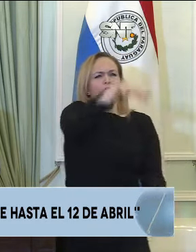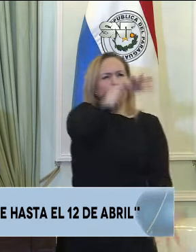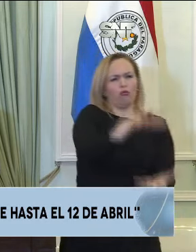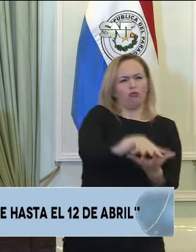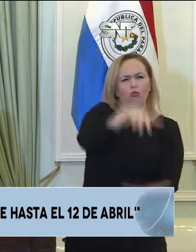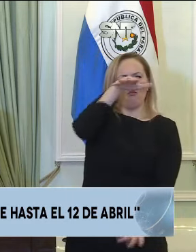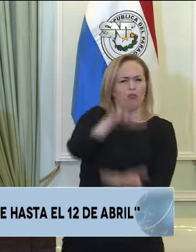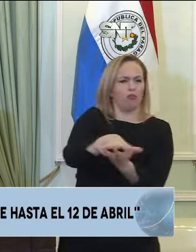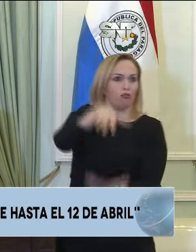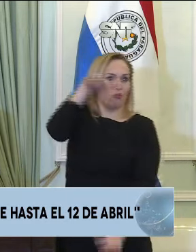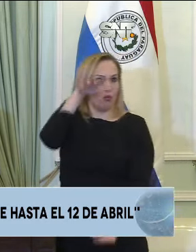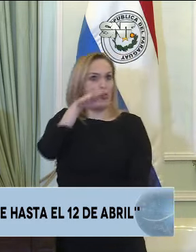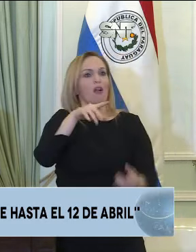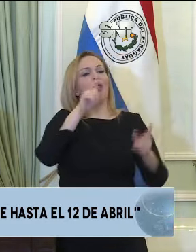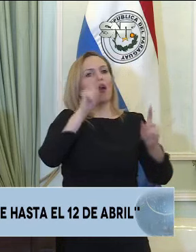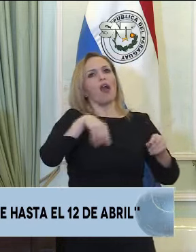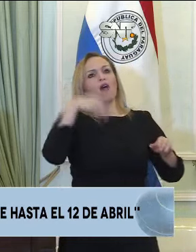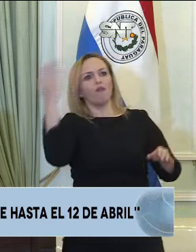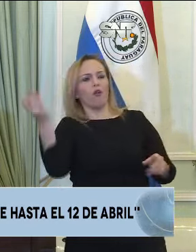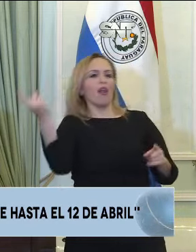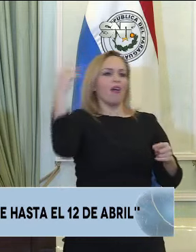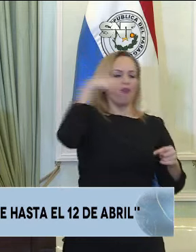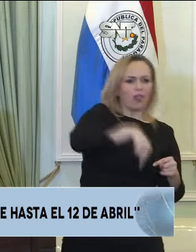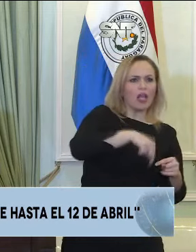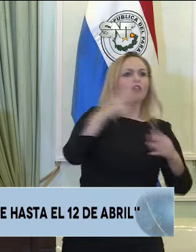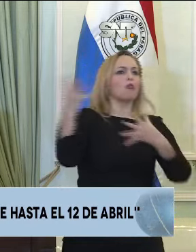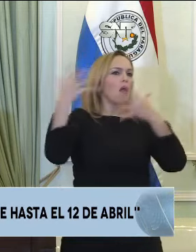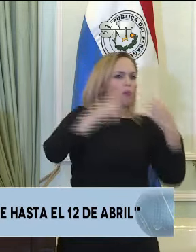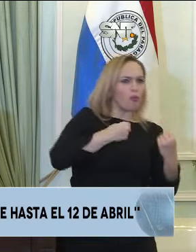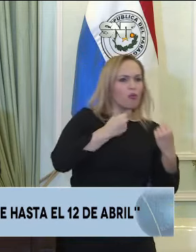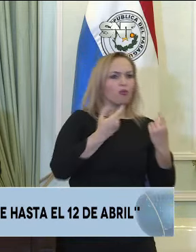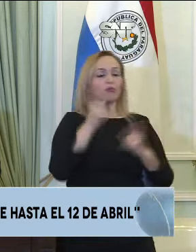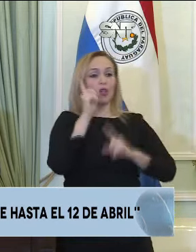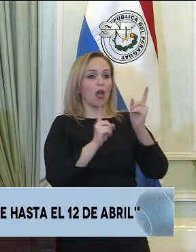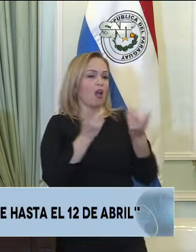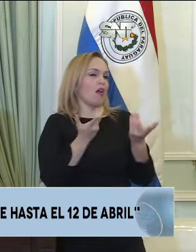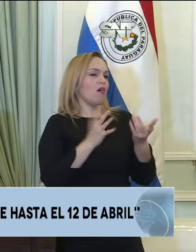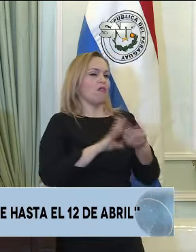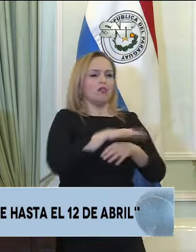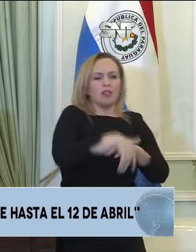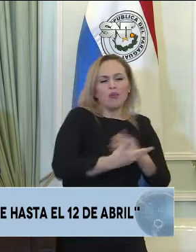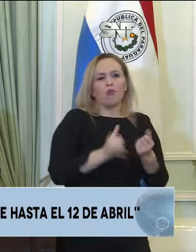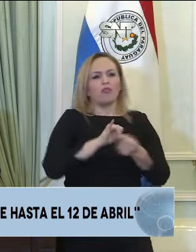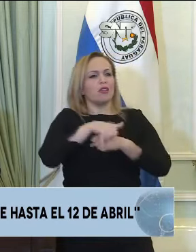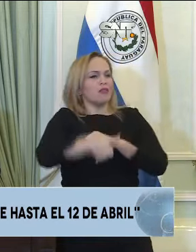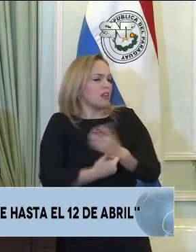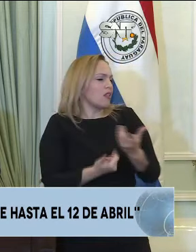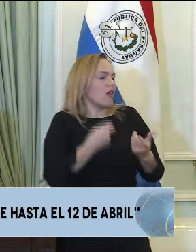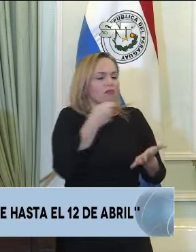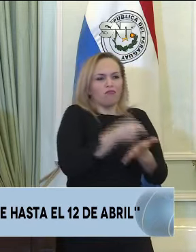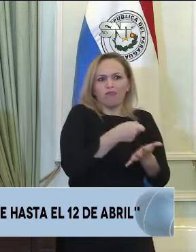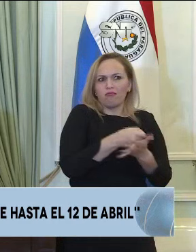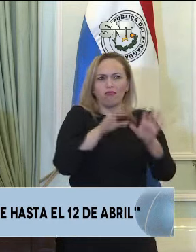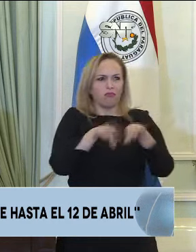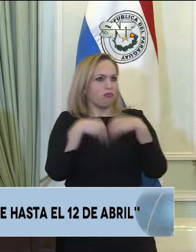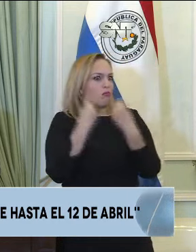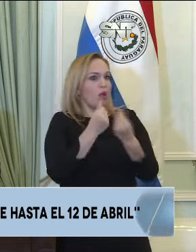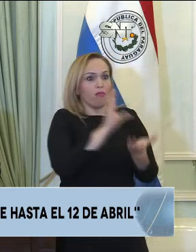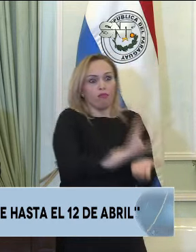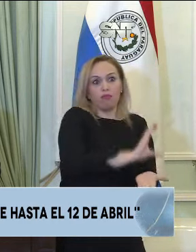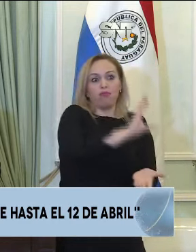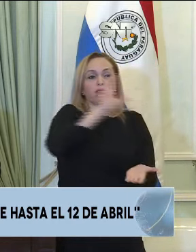país. Aquí dentro también otras instituciones como las entidades binacionales, incluso el aporte privado. Y sobre